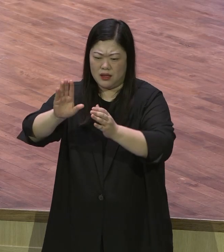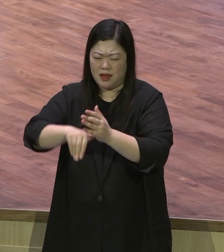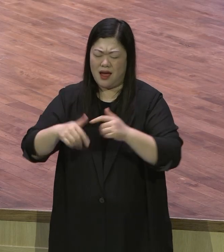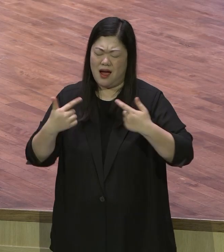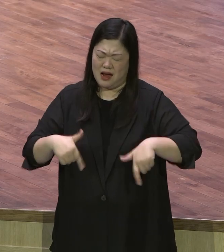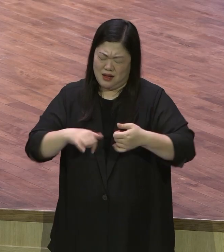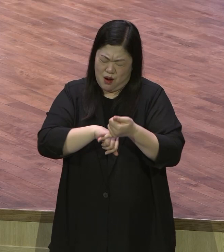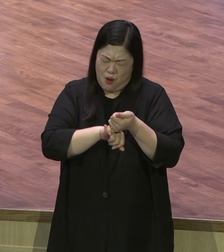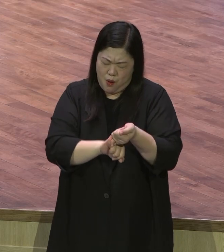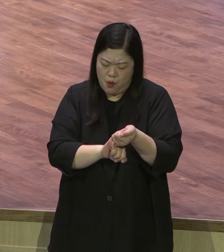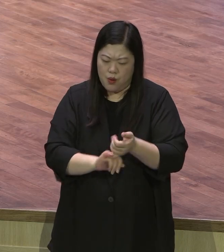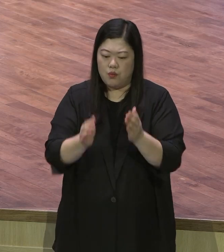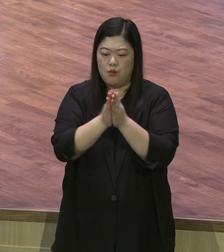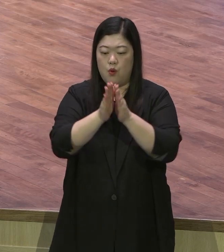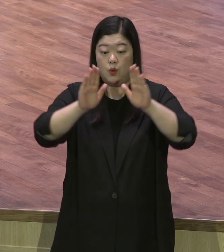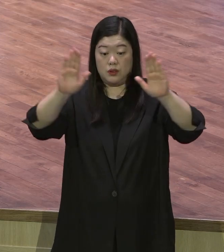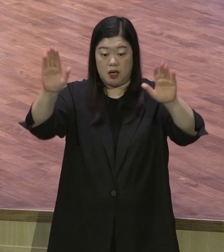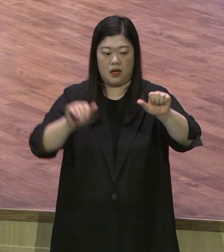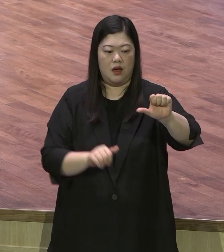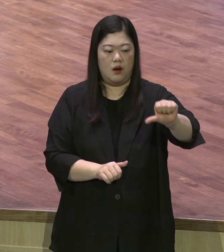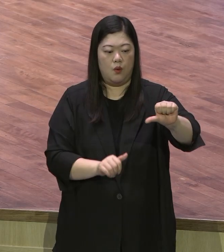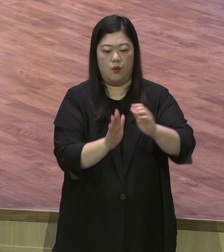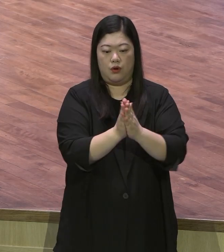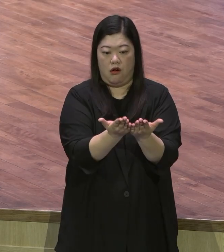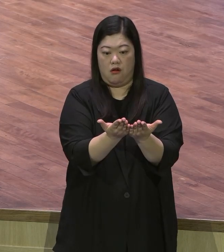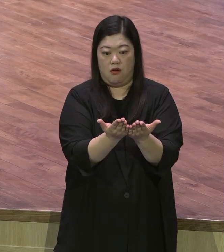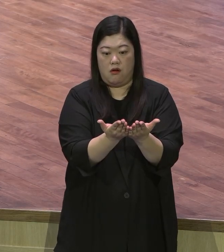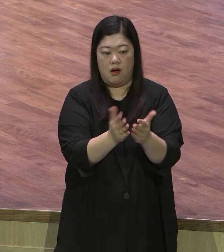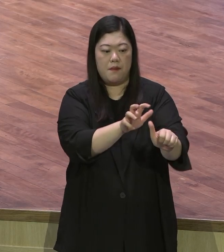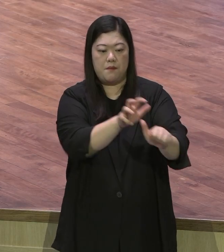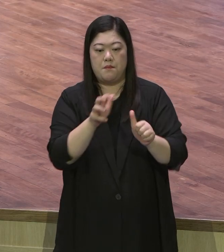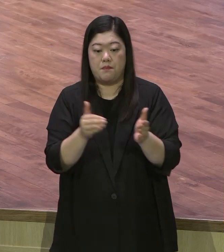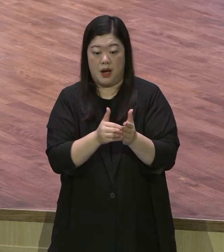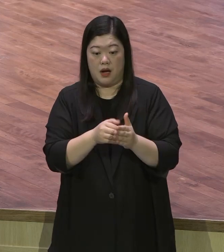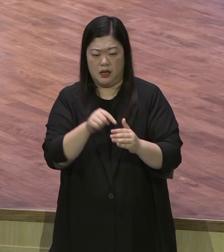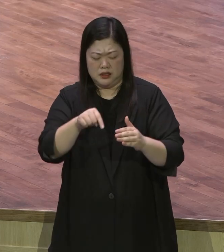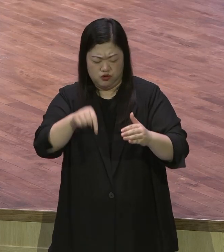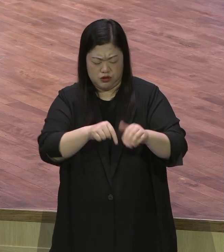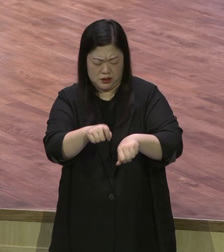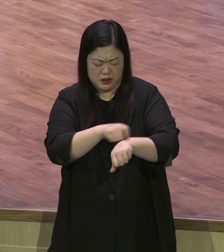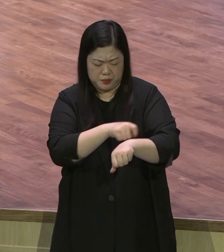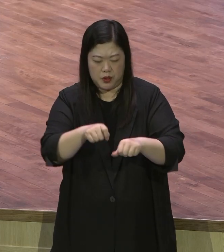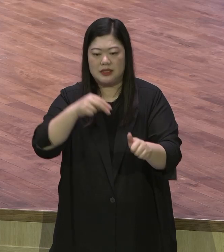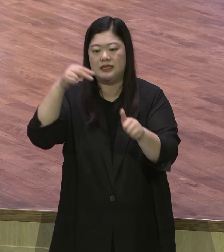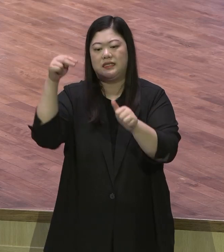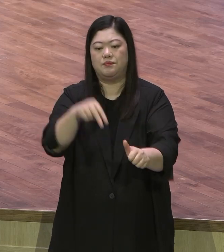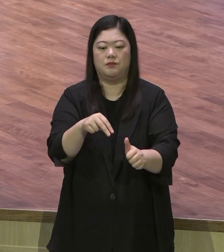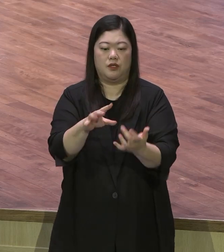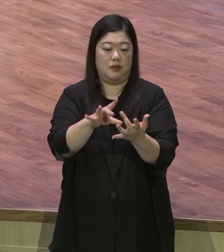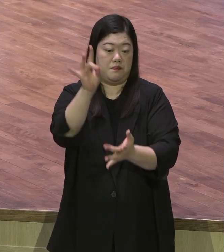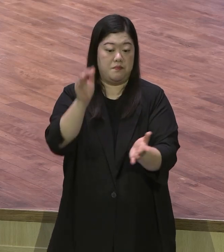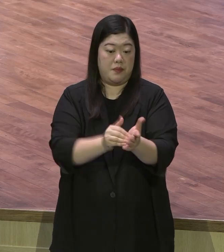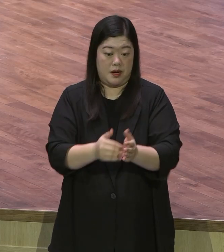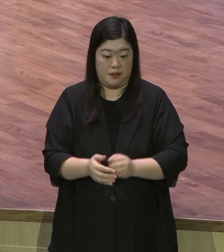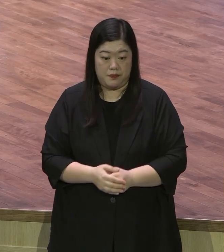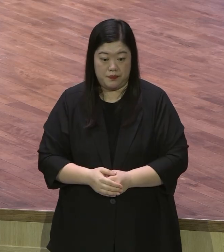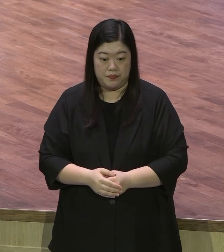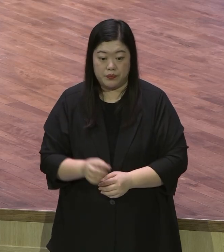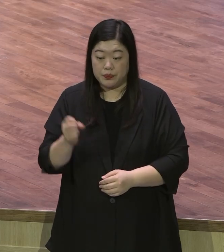모세오경. 그 핵심이 뭐냐? 신명기 말씀이었어요. 또 요시야 왕이 종국 개혁할